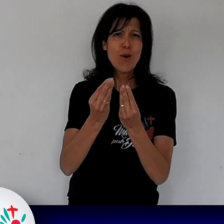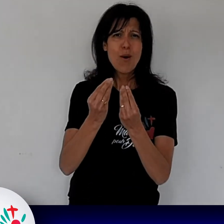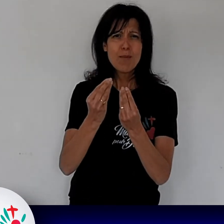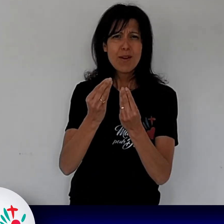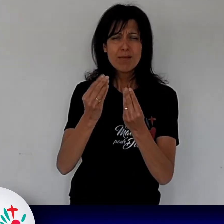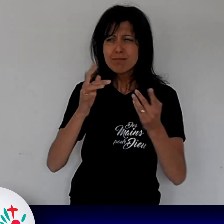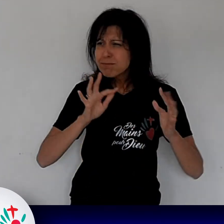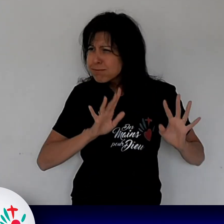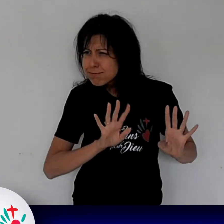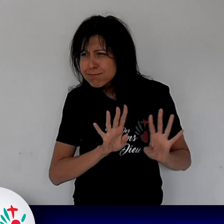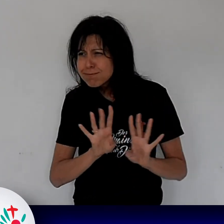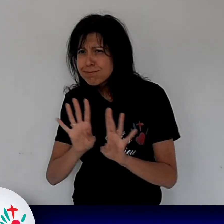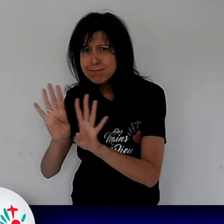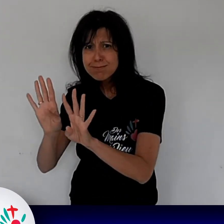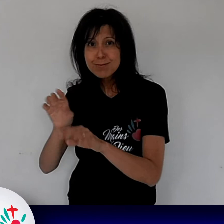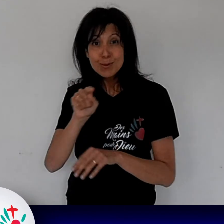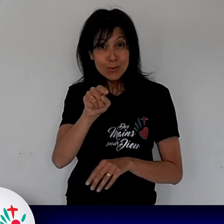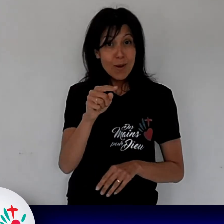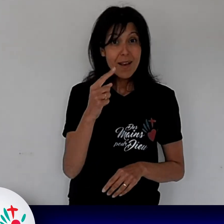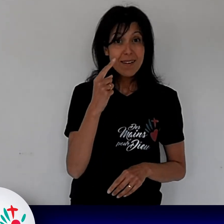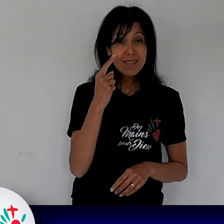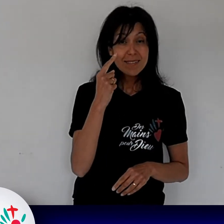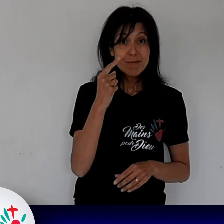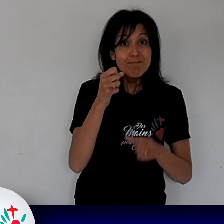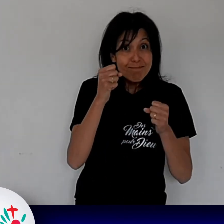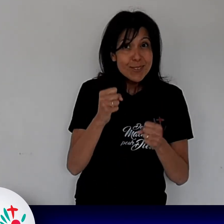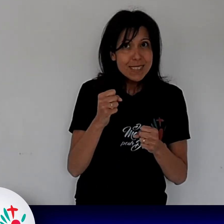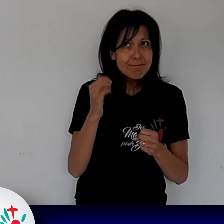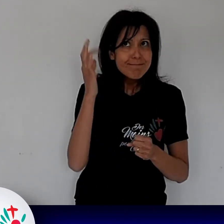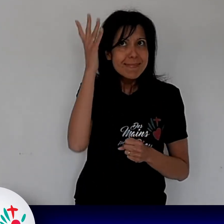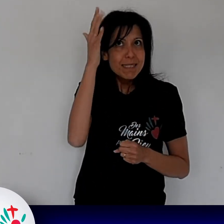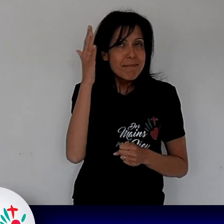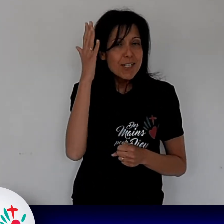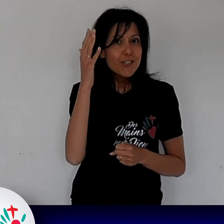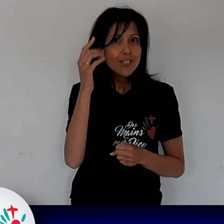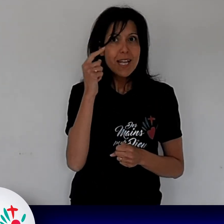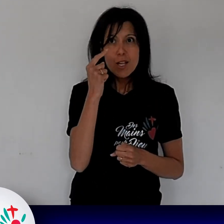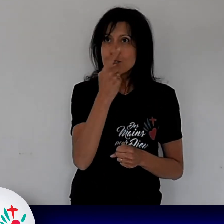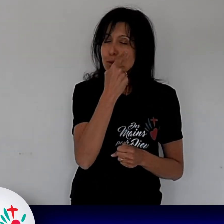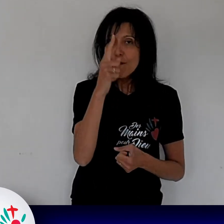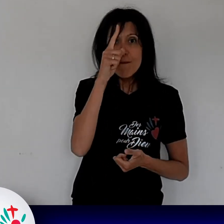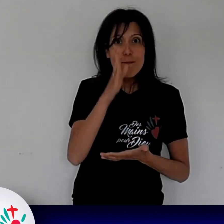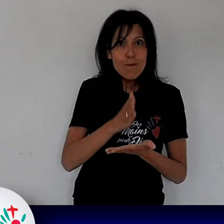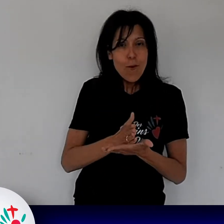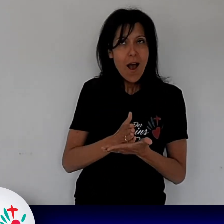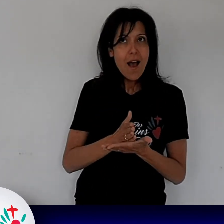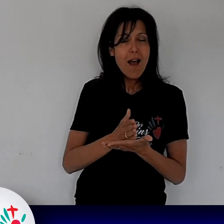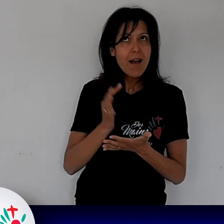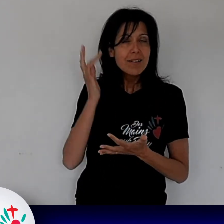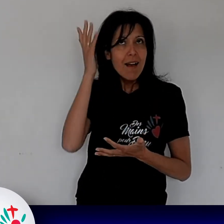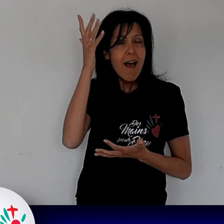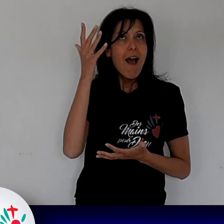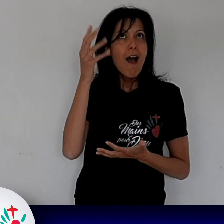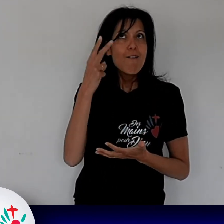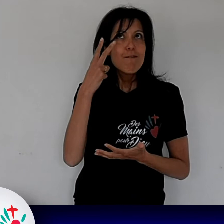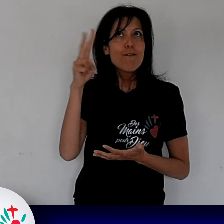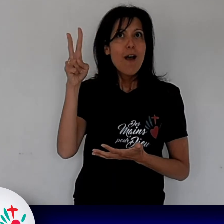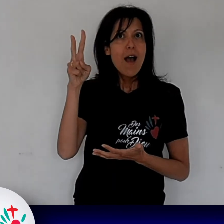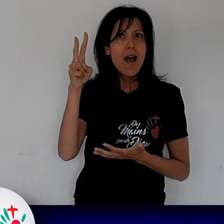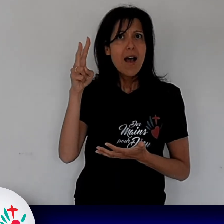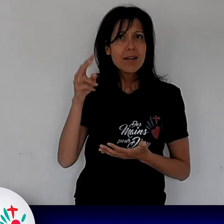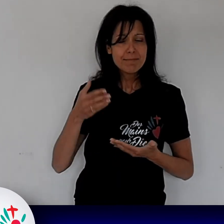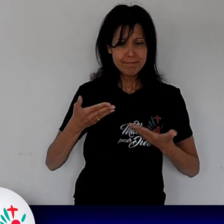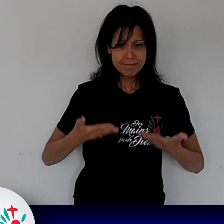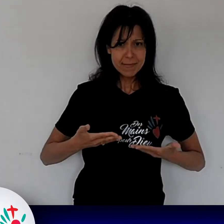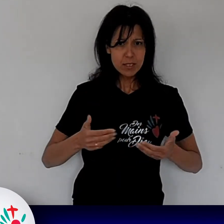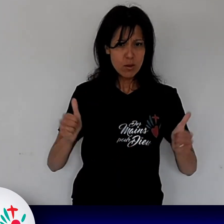foi? Est-ce que tu vois cela? Là, de ta maison, est-ce que tu es en train de réaliser que ce temps d'affliction est en train de prendre